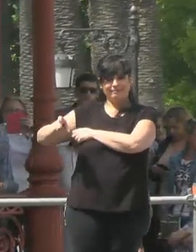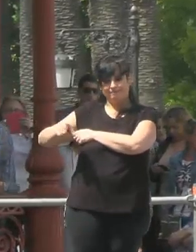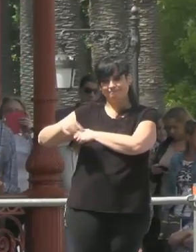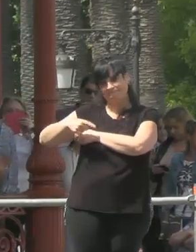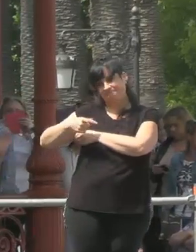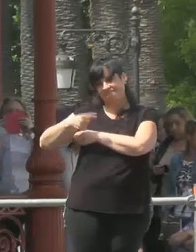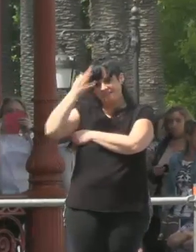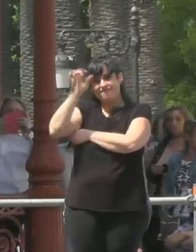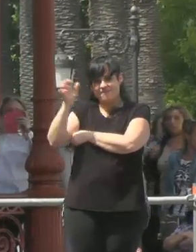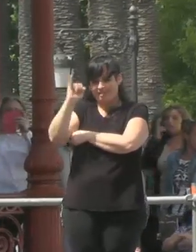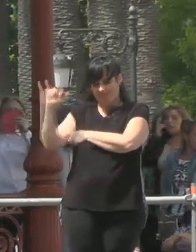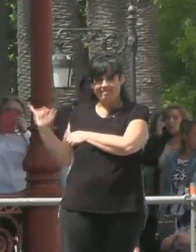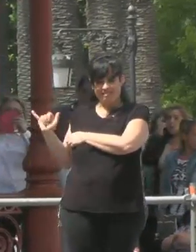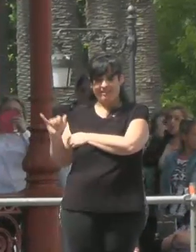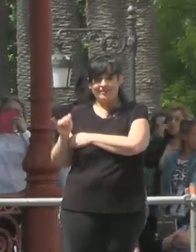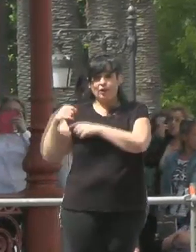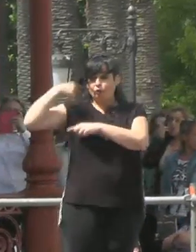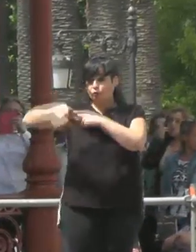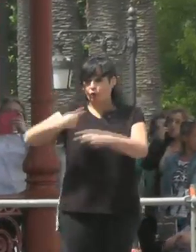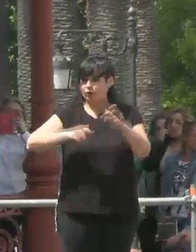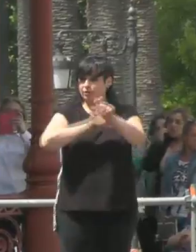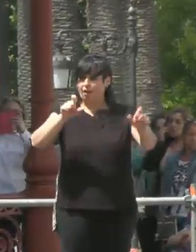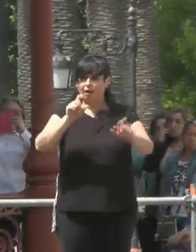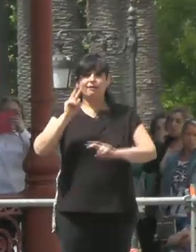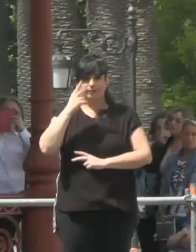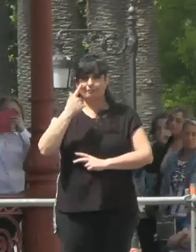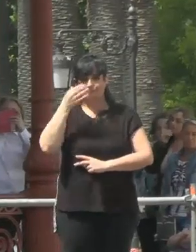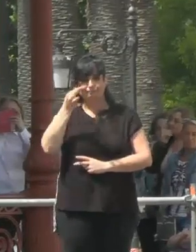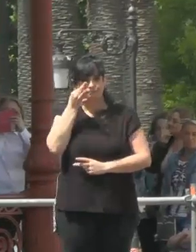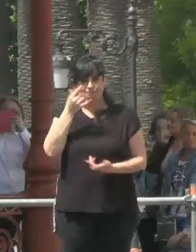que observa diariamente a xente.